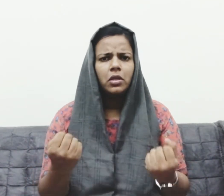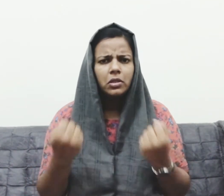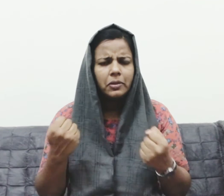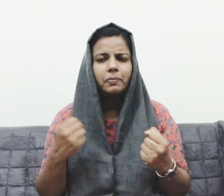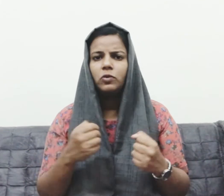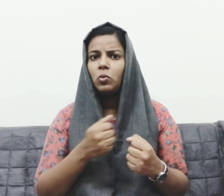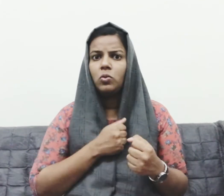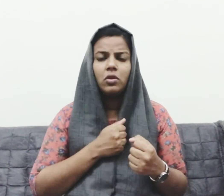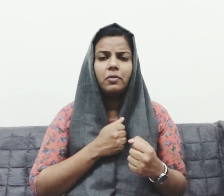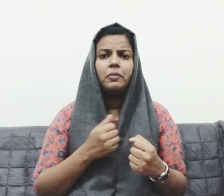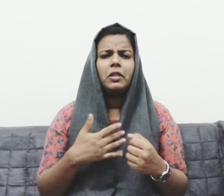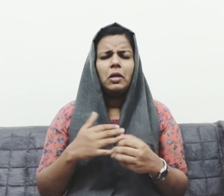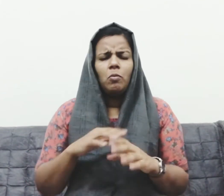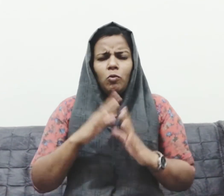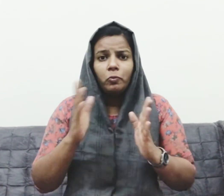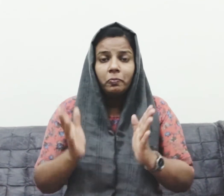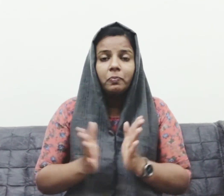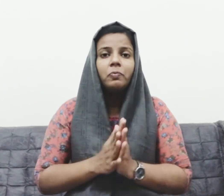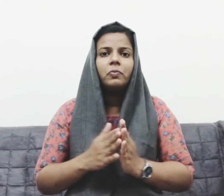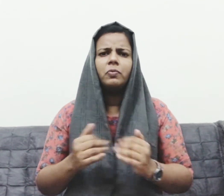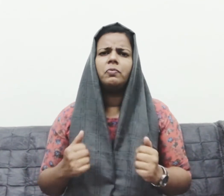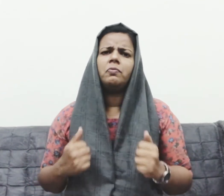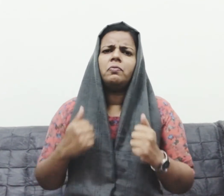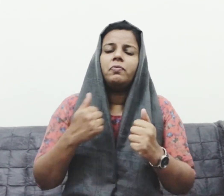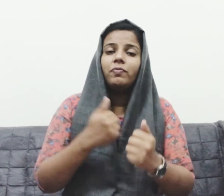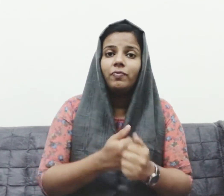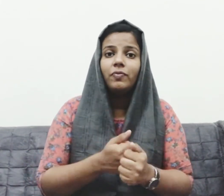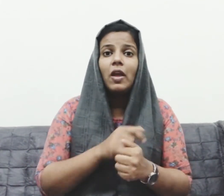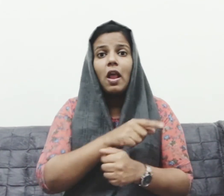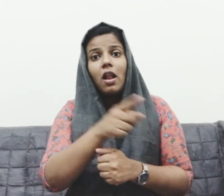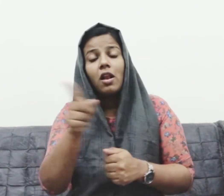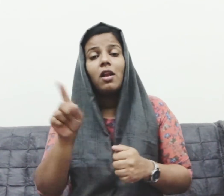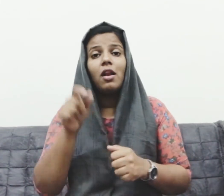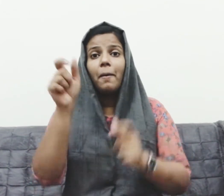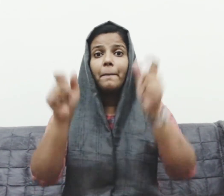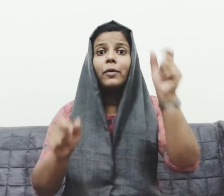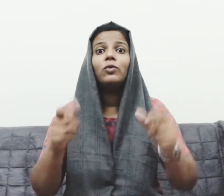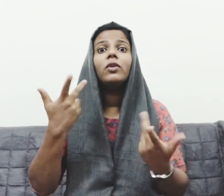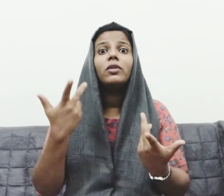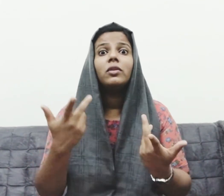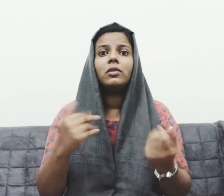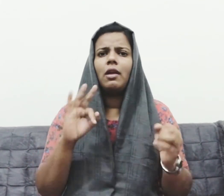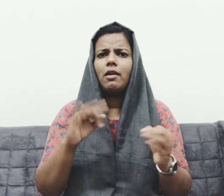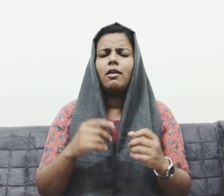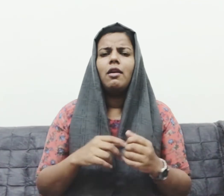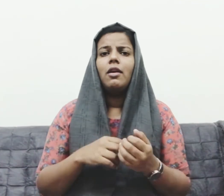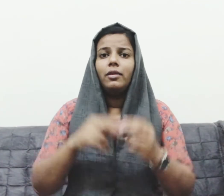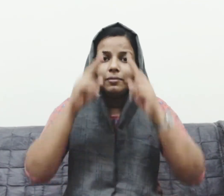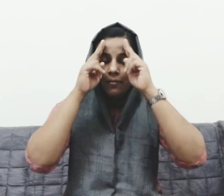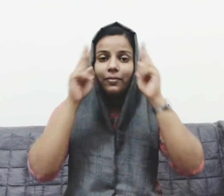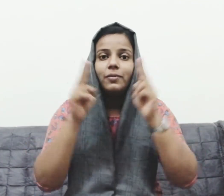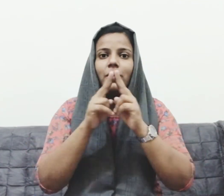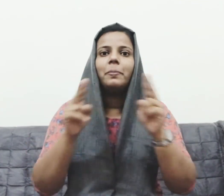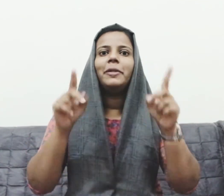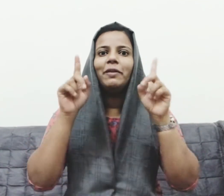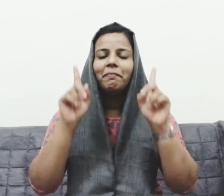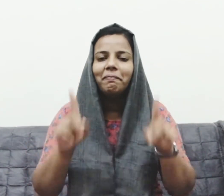നിങ്ങൾ സ്വയമേ ചെയ്യാൻ നിങ്ങളാലാവോളം സകല മനുഷ്യരോടും എങ്ങനായിരിക്കണം? സമാധാനത്തോടെ ഇരിക്കണം. സ്തോത്രം.